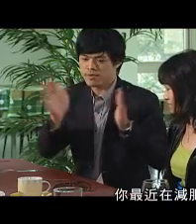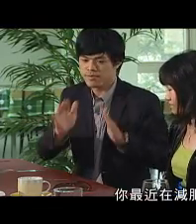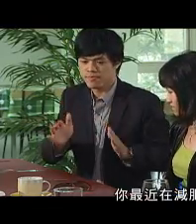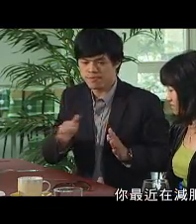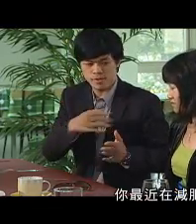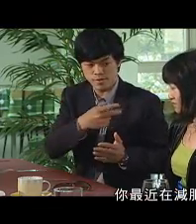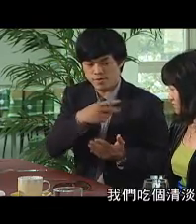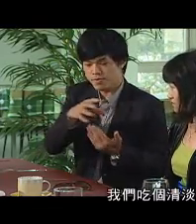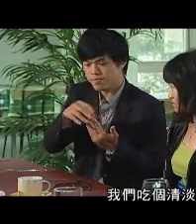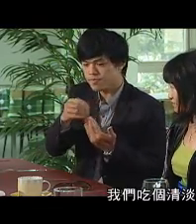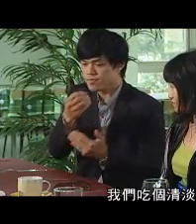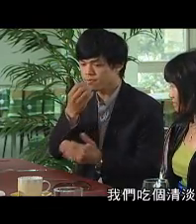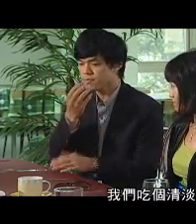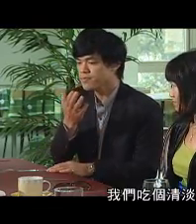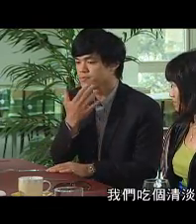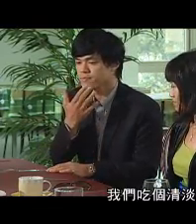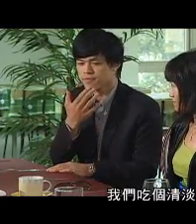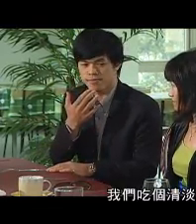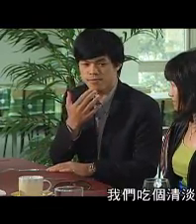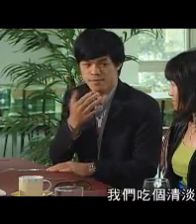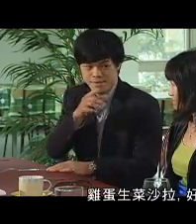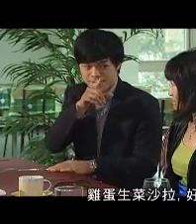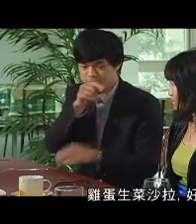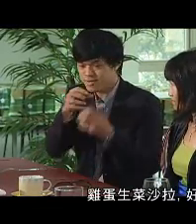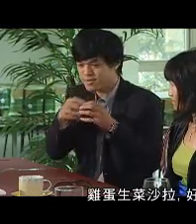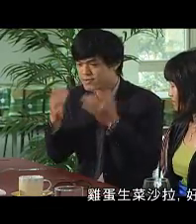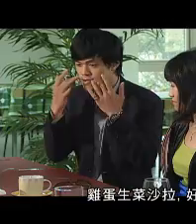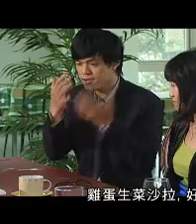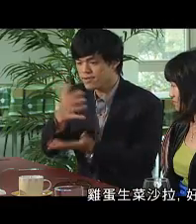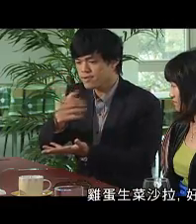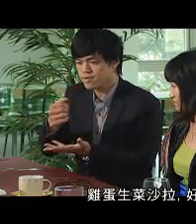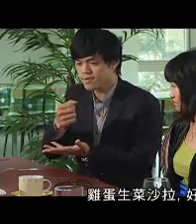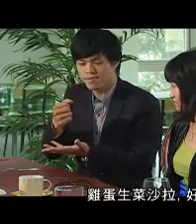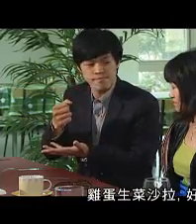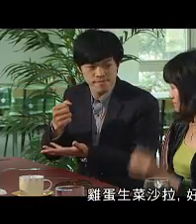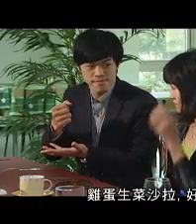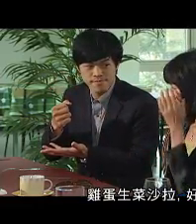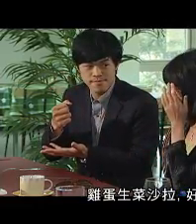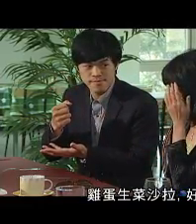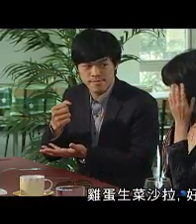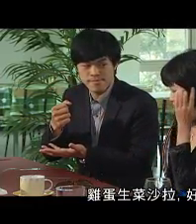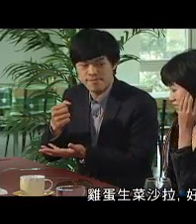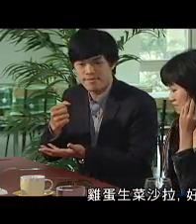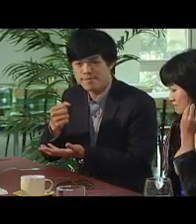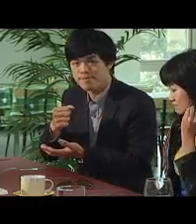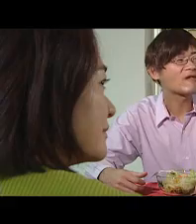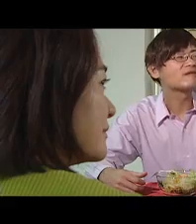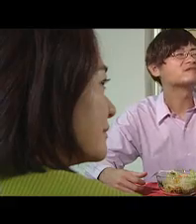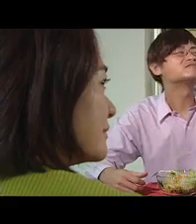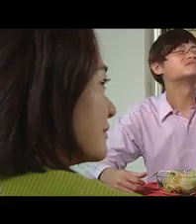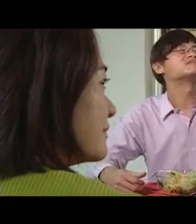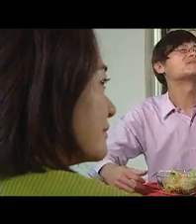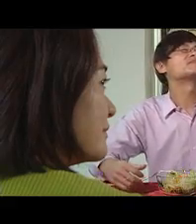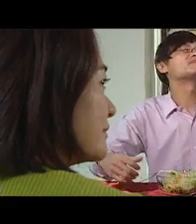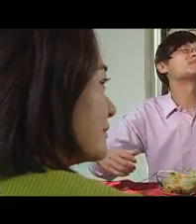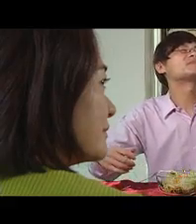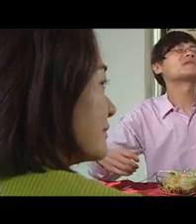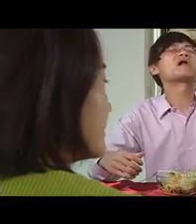减肥我们吃个清淡的嗯鸡蛋生菜沙拉好不好嗯嗯